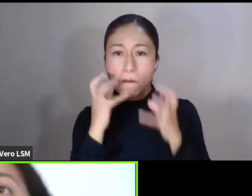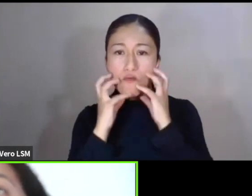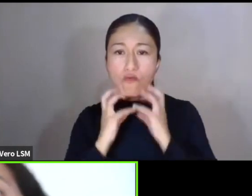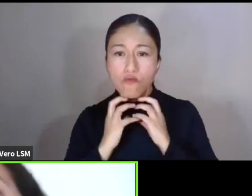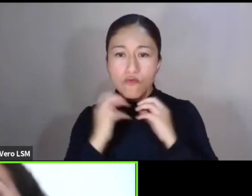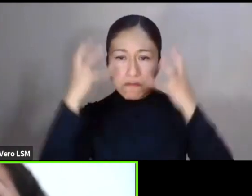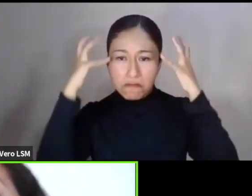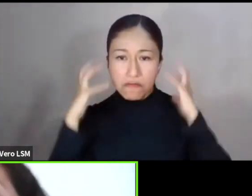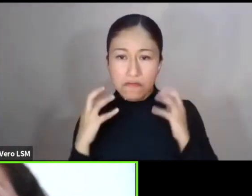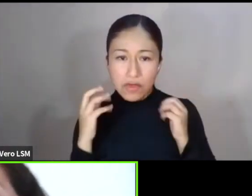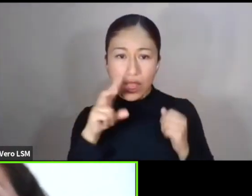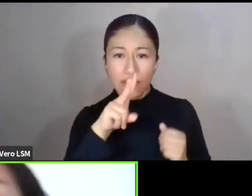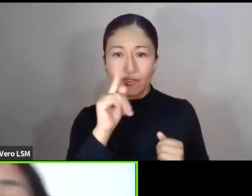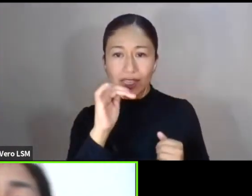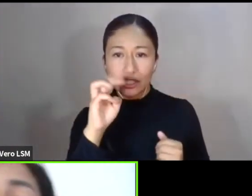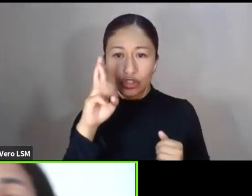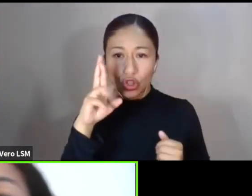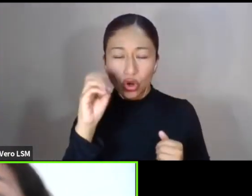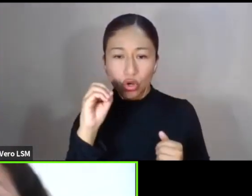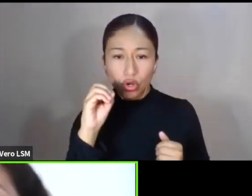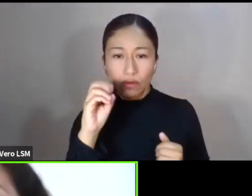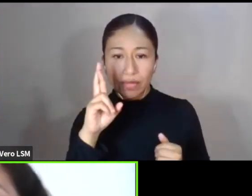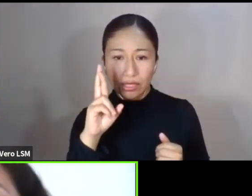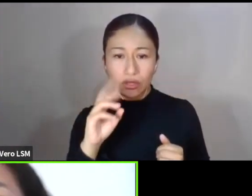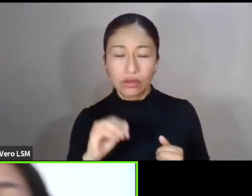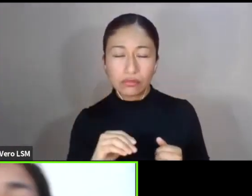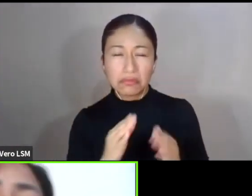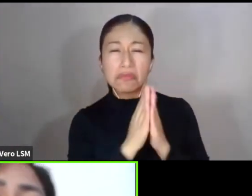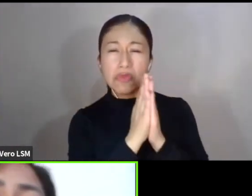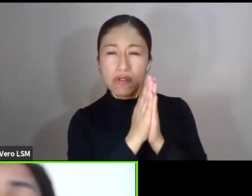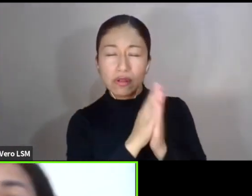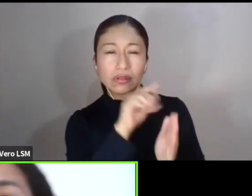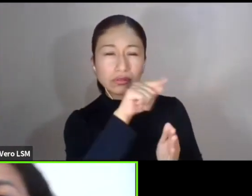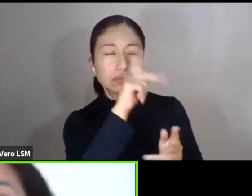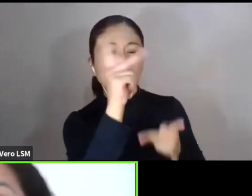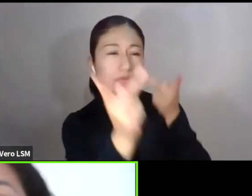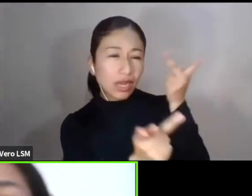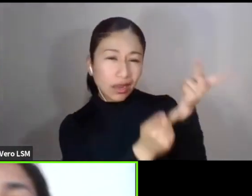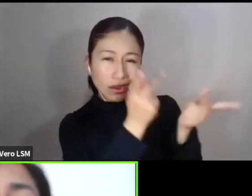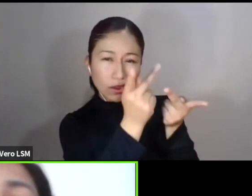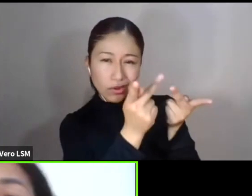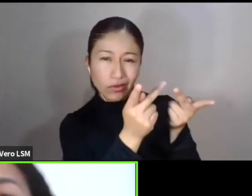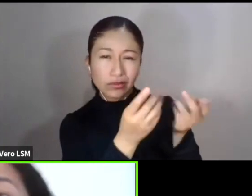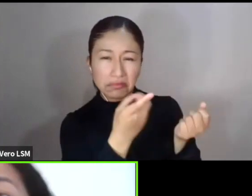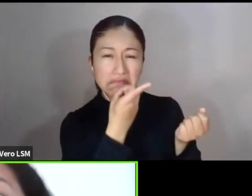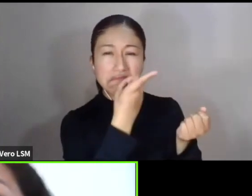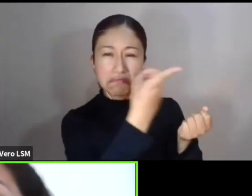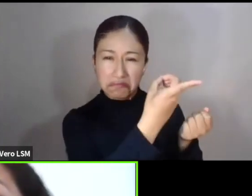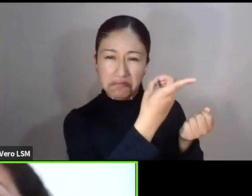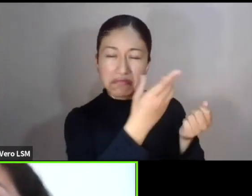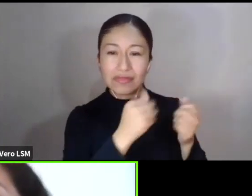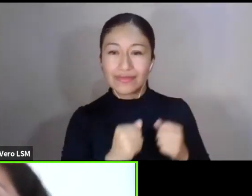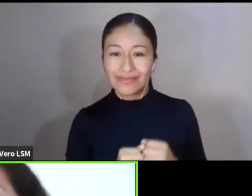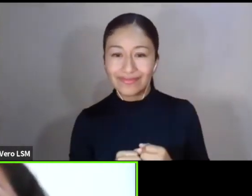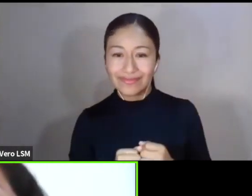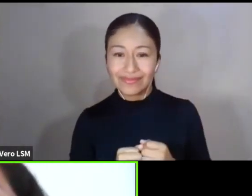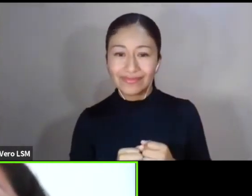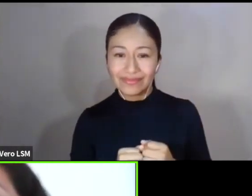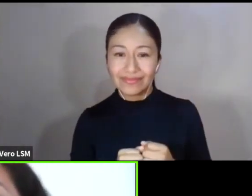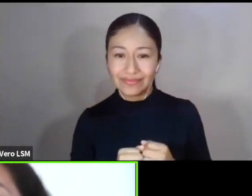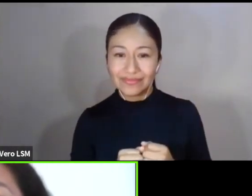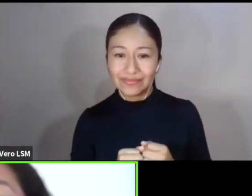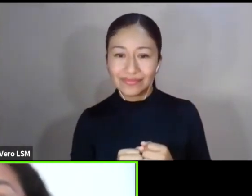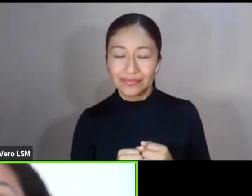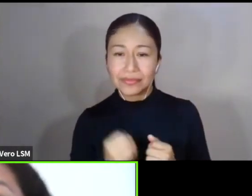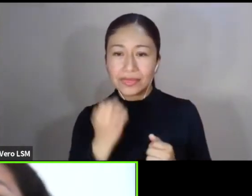ustedes han indicado en el chat en vivo de esta presentación por el canal de YouTube de la Escuela Nacional de